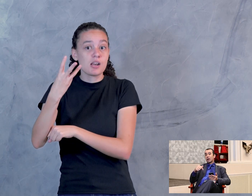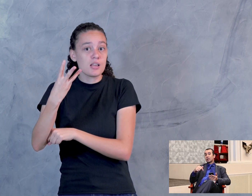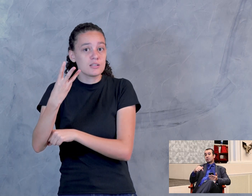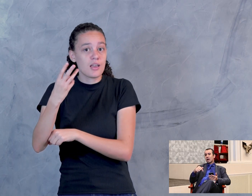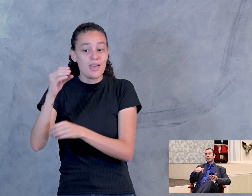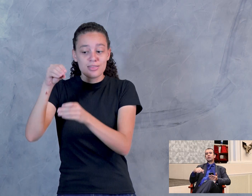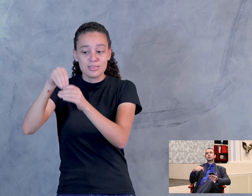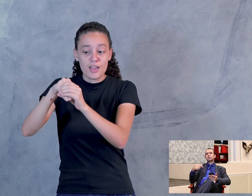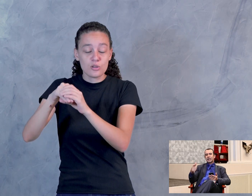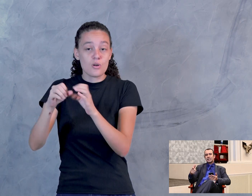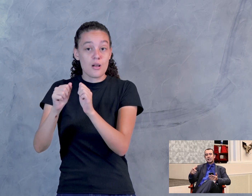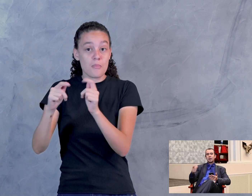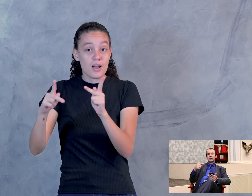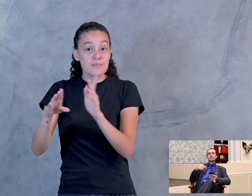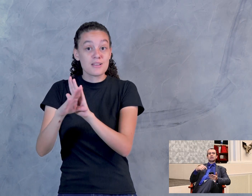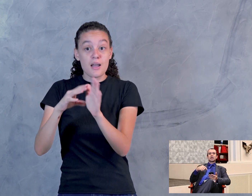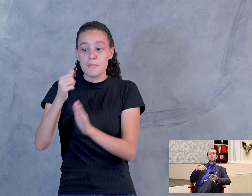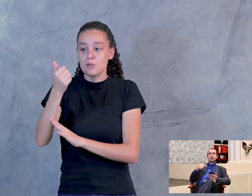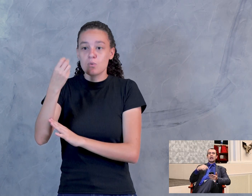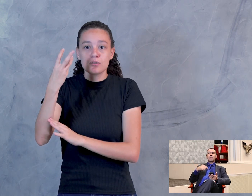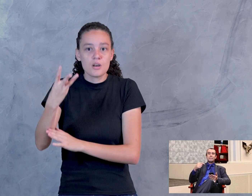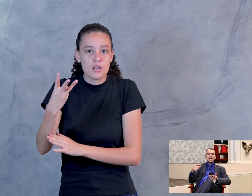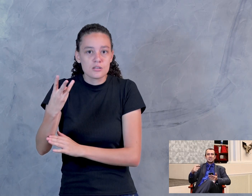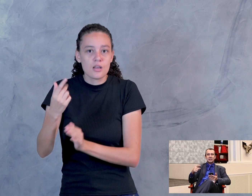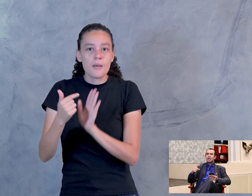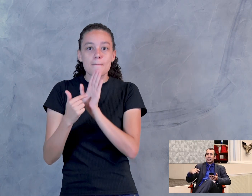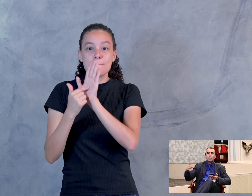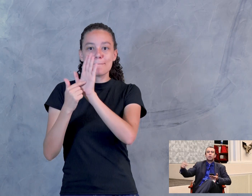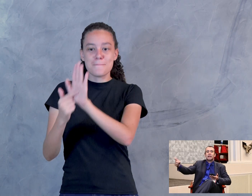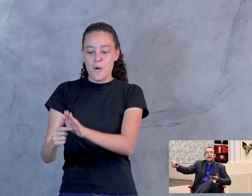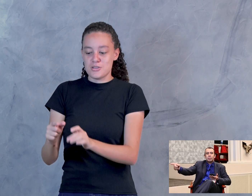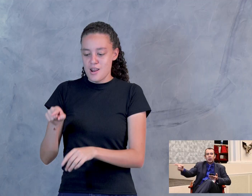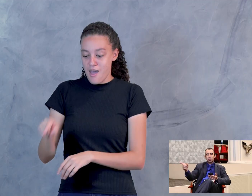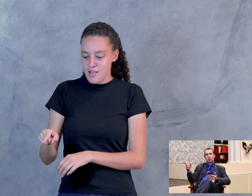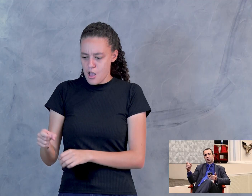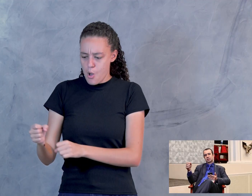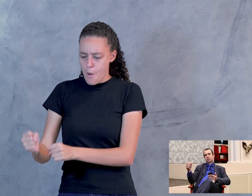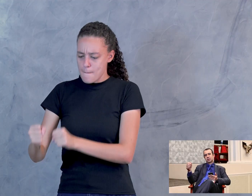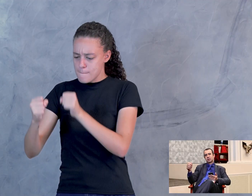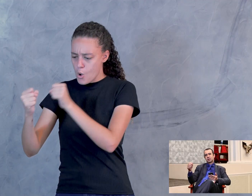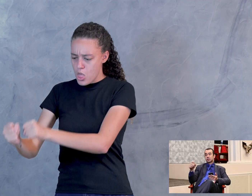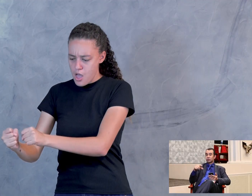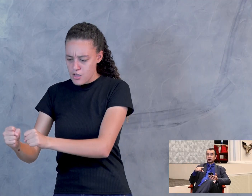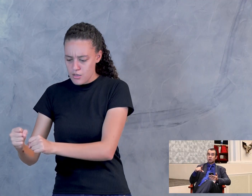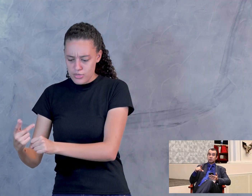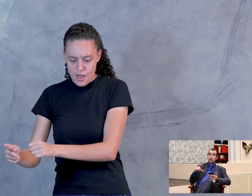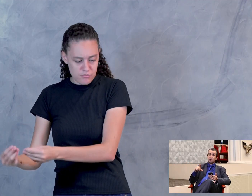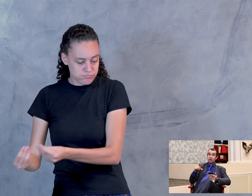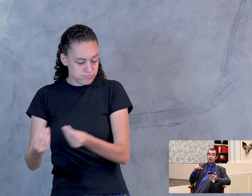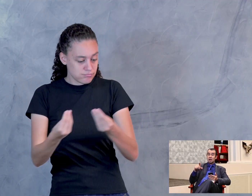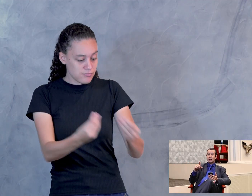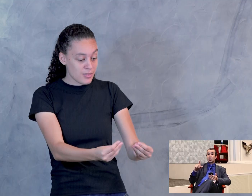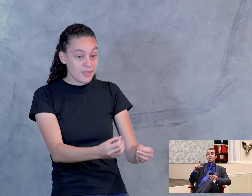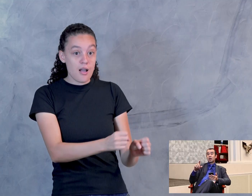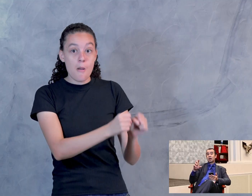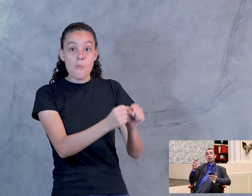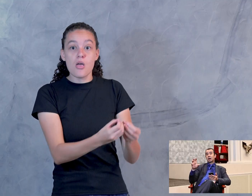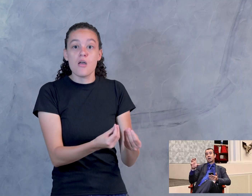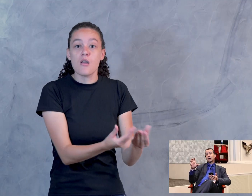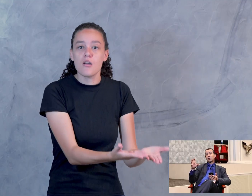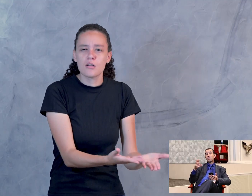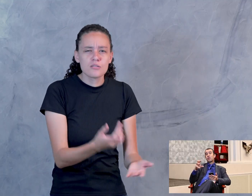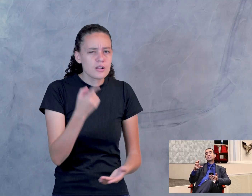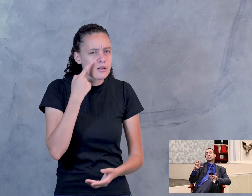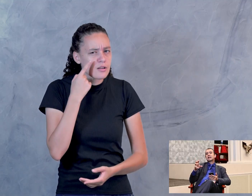dentro de Apocalipse capítulo 13, representando aquela besta que dá poder para outra besta. E se você observar,